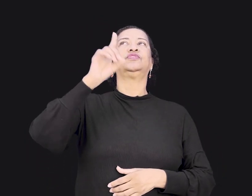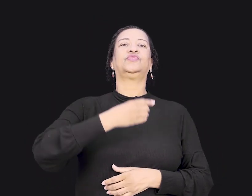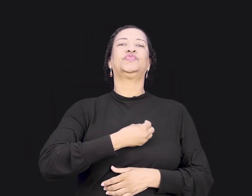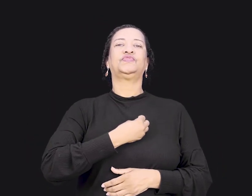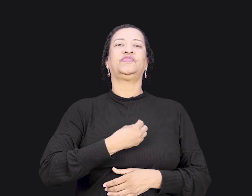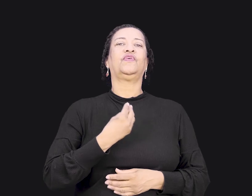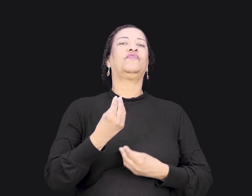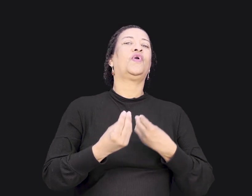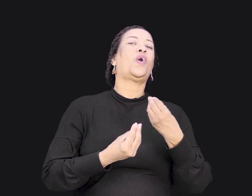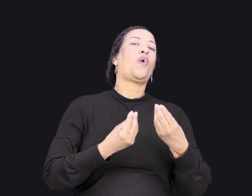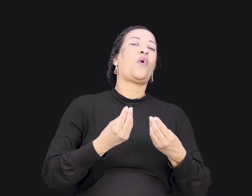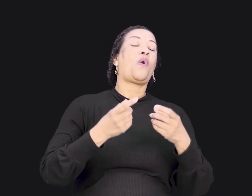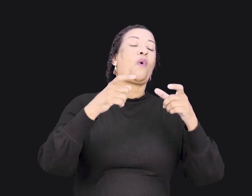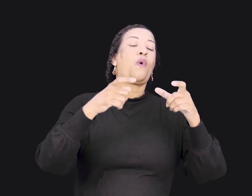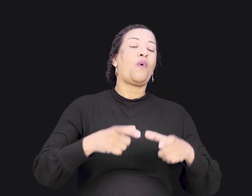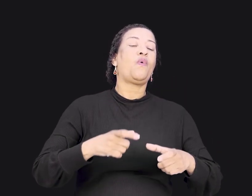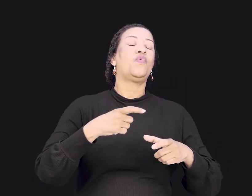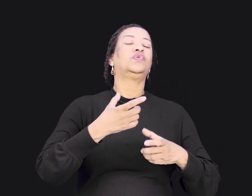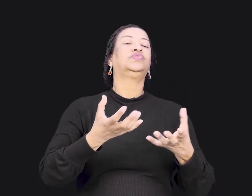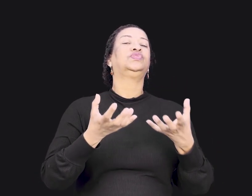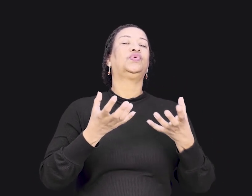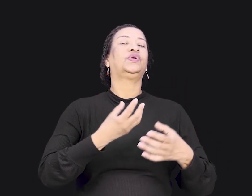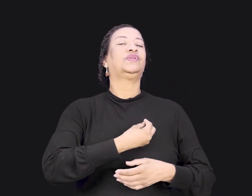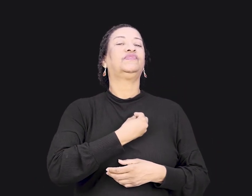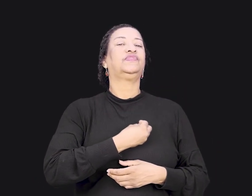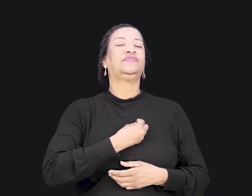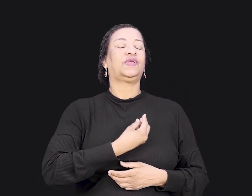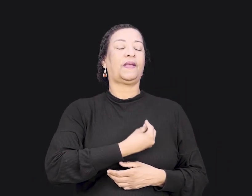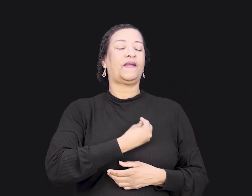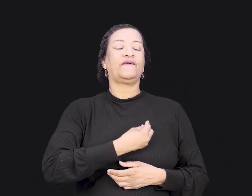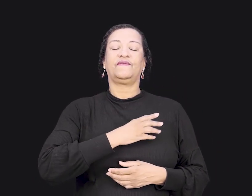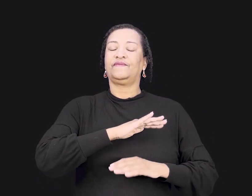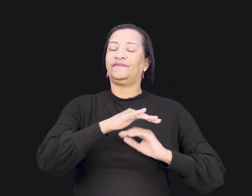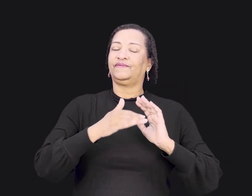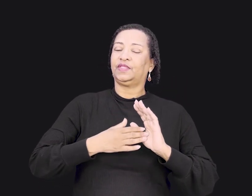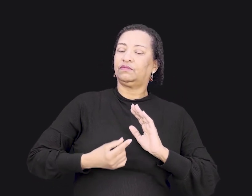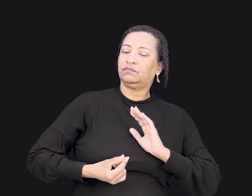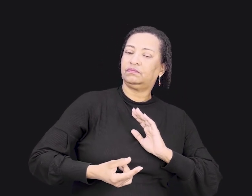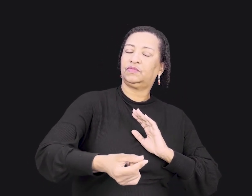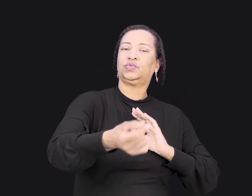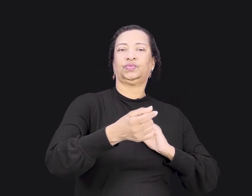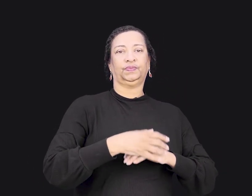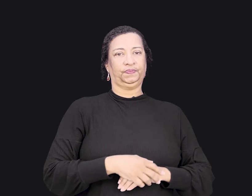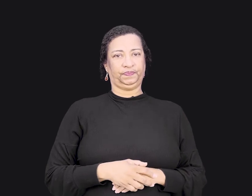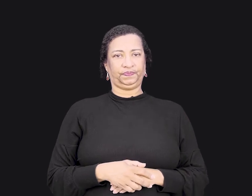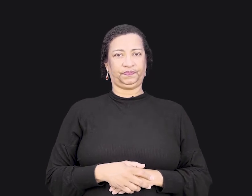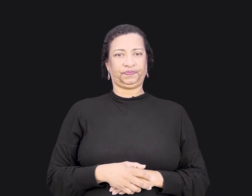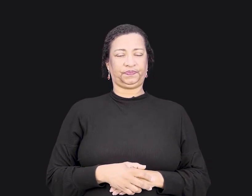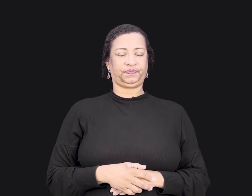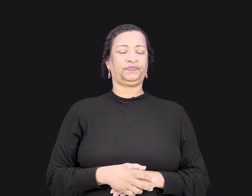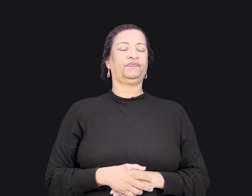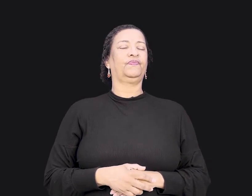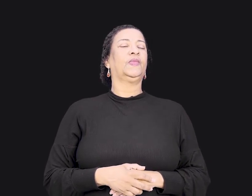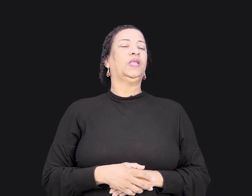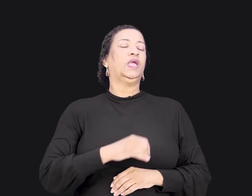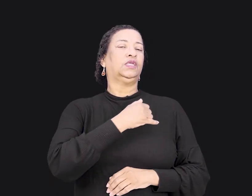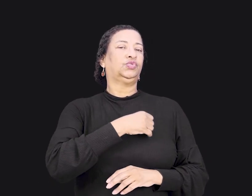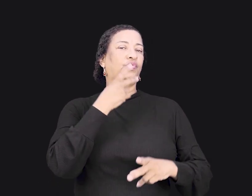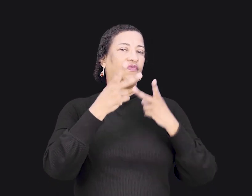também onde eu quero estar para o resto da minha vida. João coloca da seguinte forma: o amor é o que Deus é.